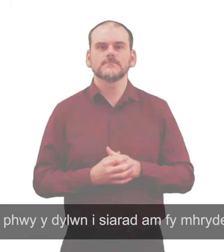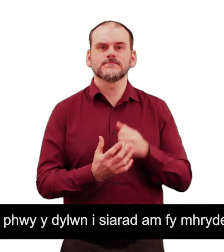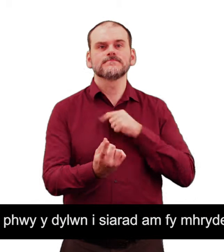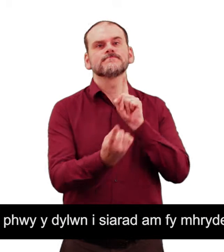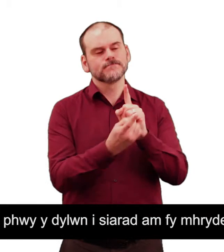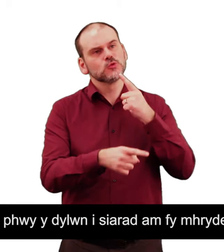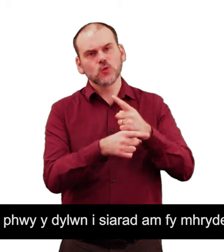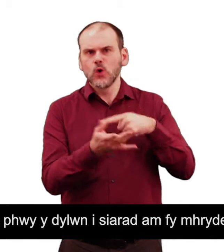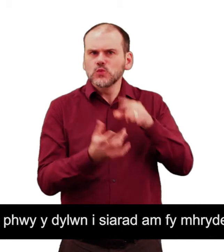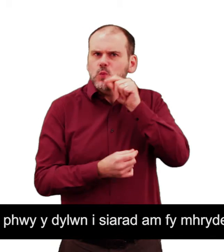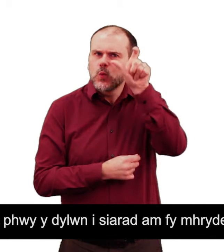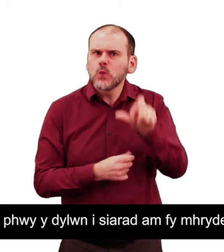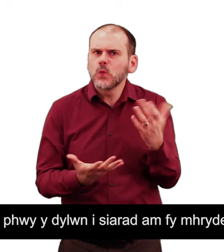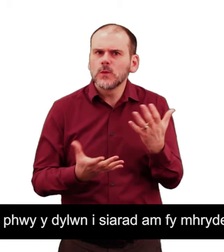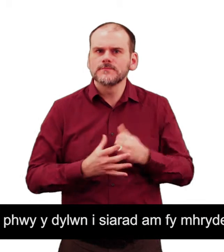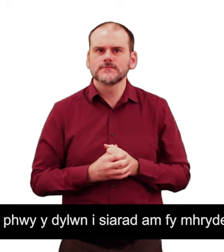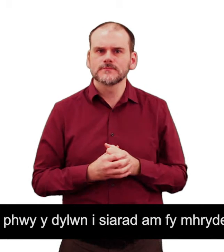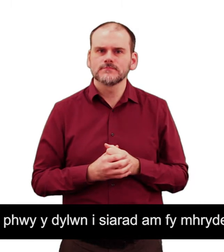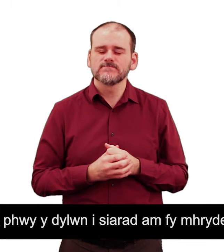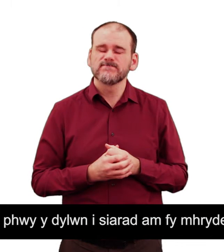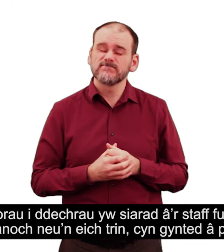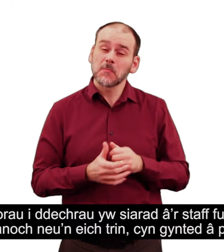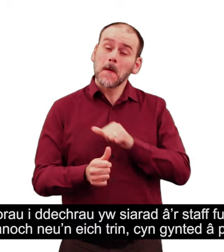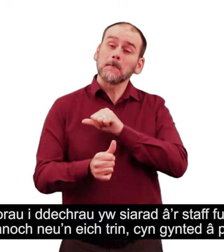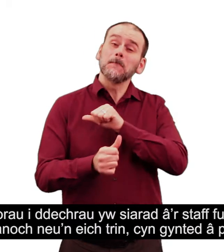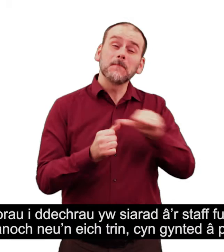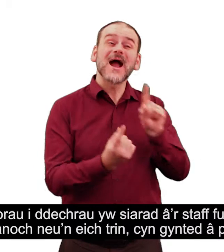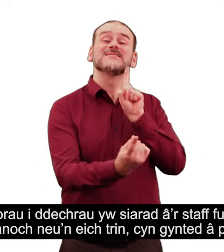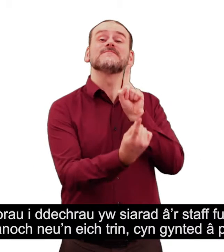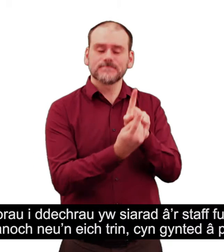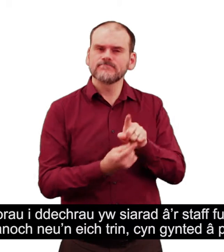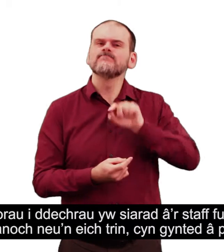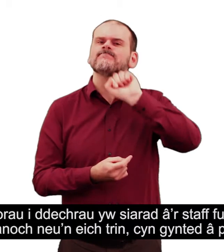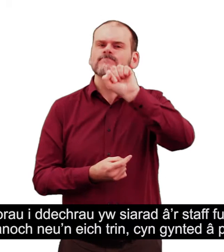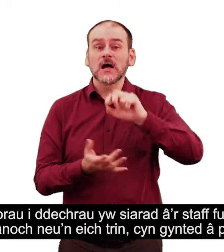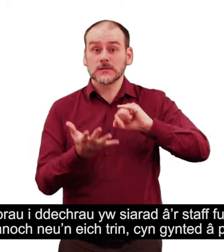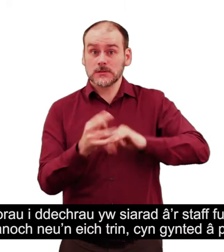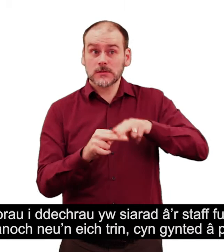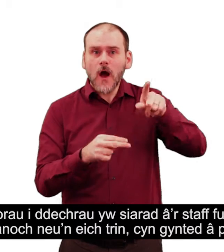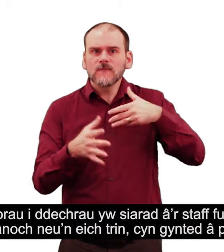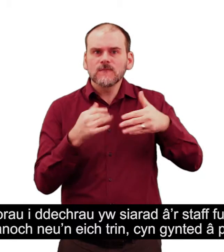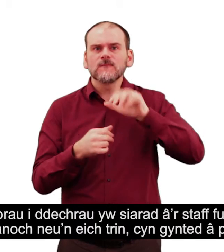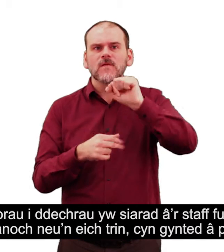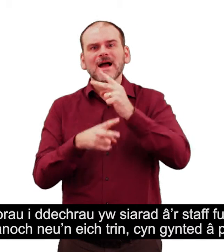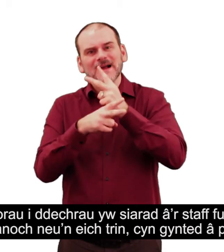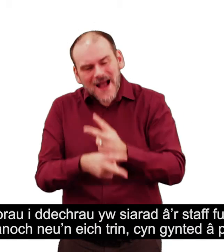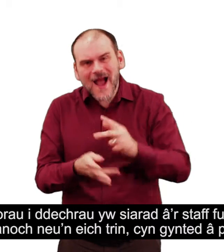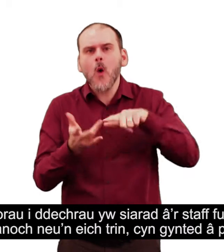A phwy y dylwn ni siarad am fy mhryder? Y lle gorau i ddechrau yw siarad â'r staff i'n gofalu amdanoch neu eich trin cyn